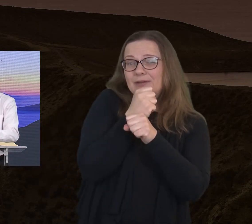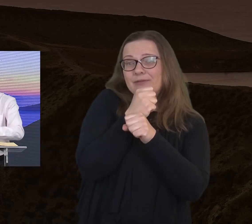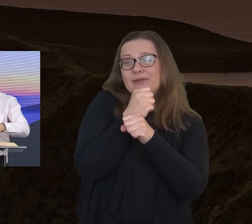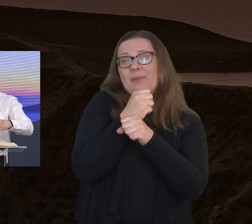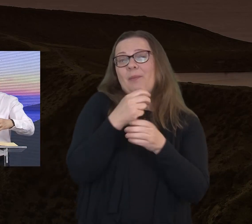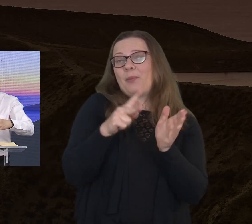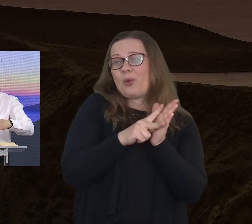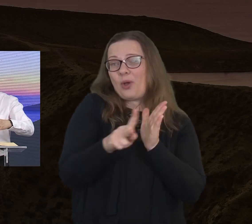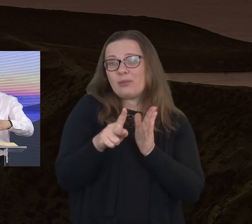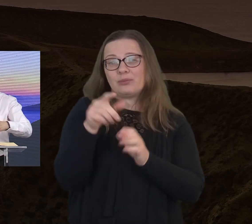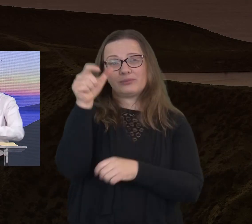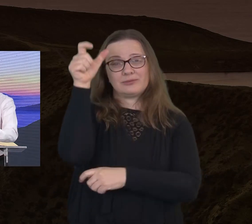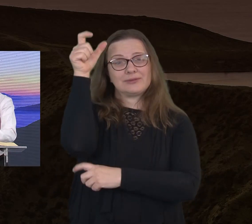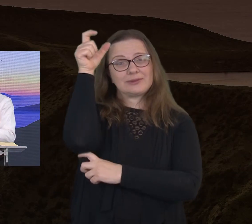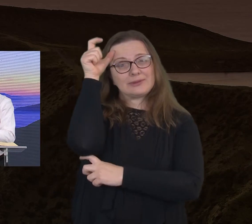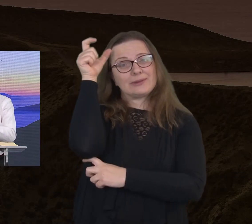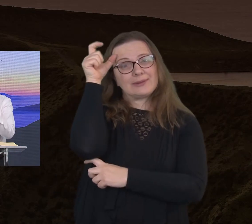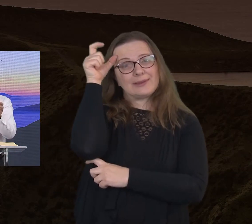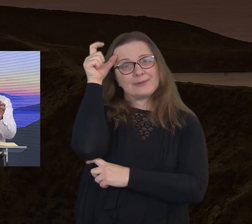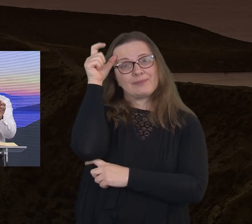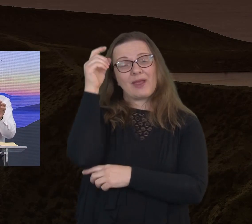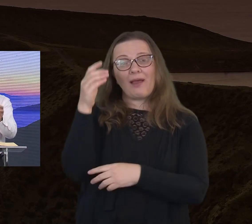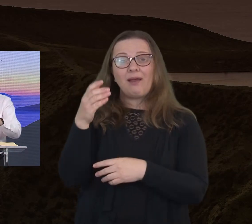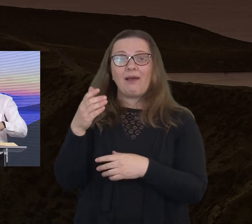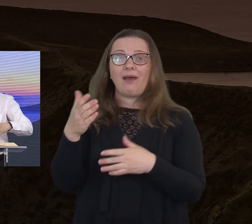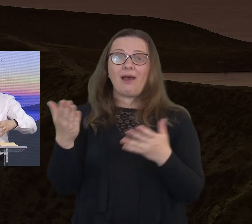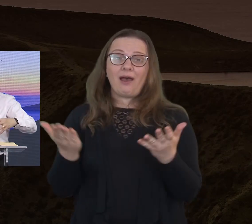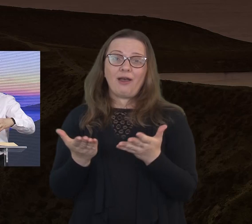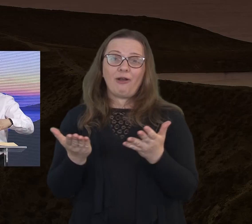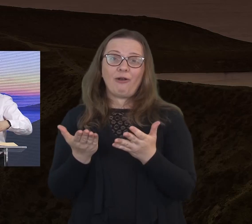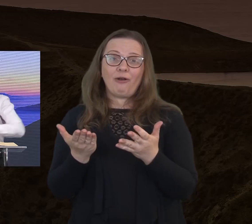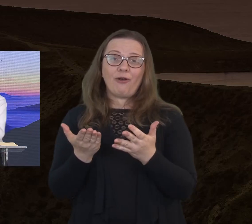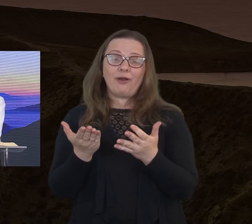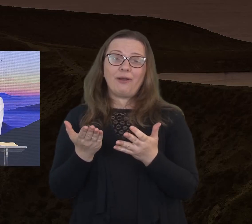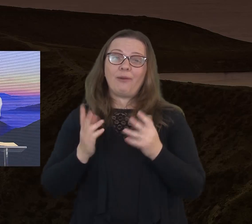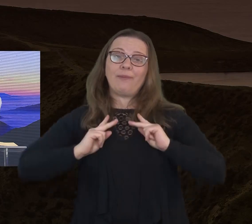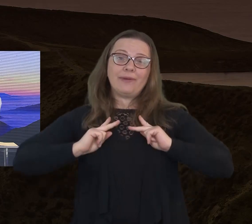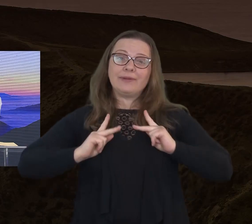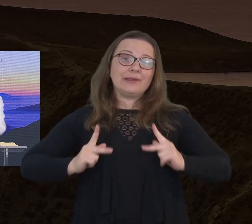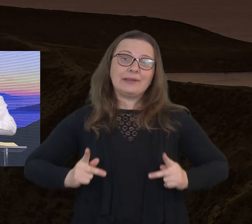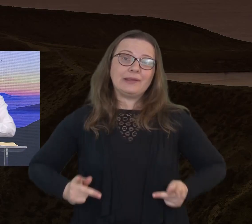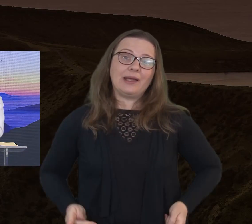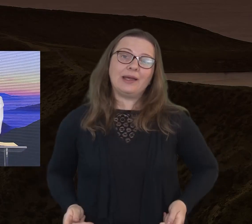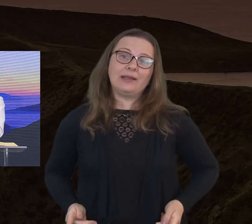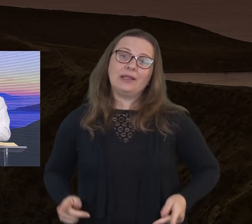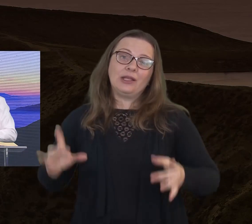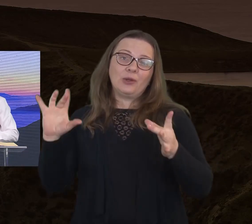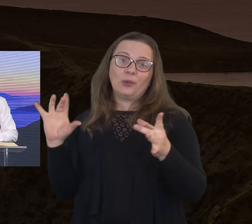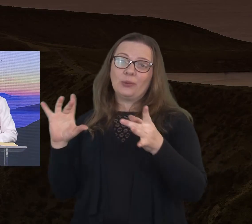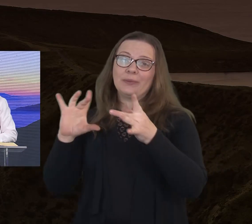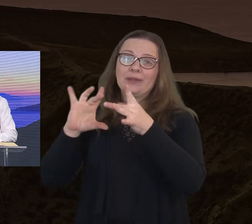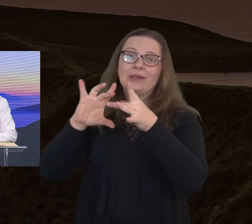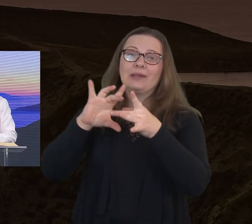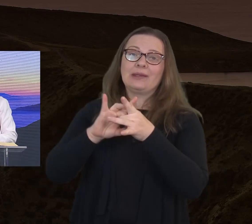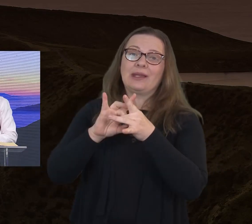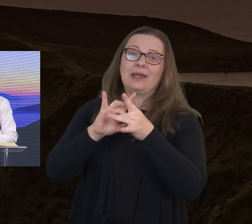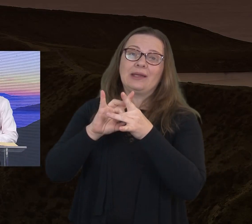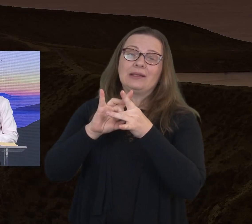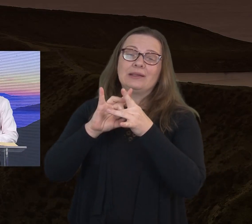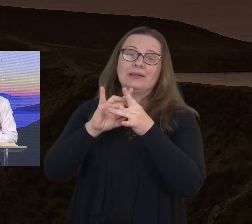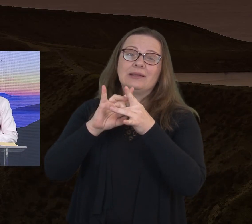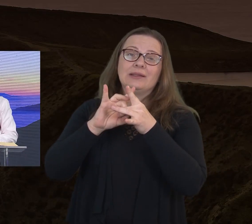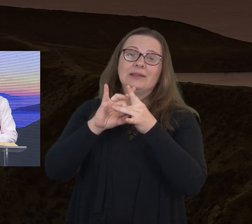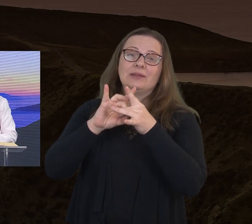dessa queda, nós ficamos, em vez de estar conectado a Cristo, fomos conectados a esse Império das Trevas, e o príncipe,